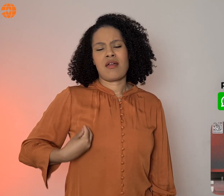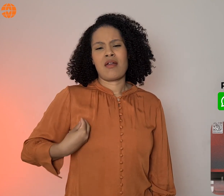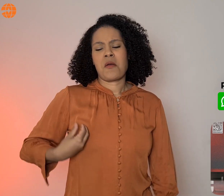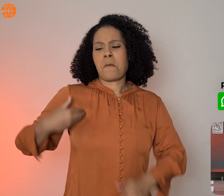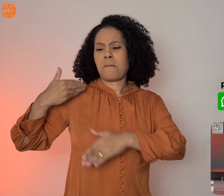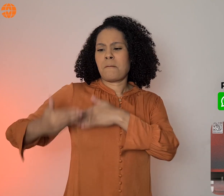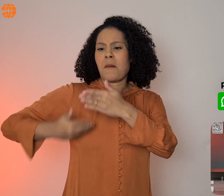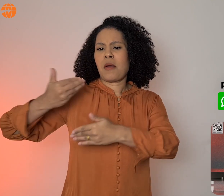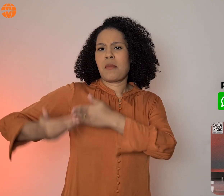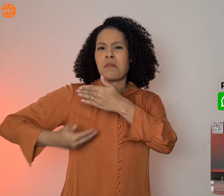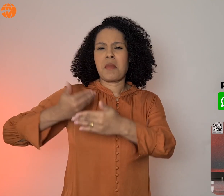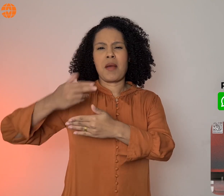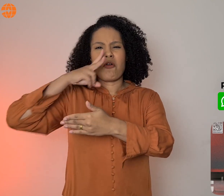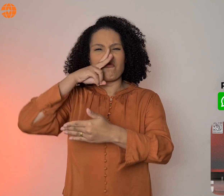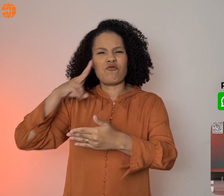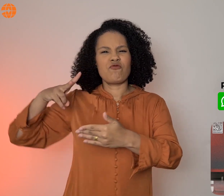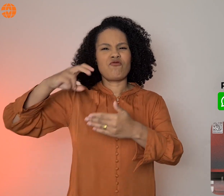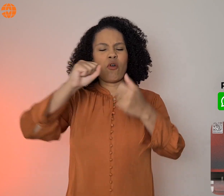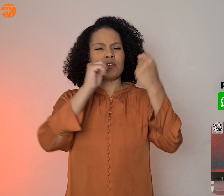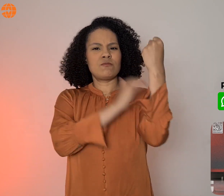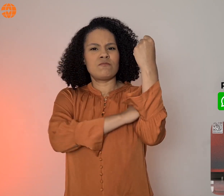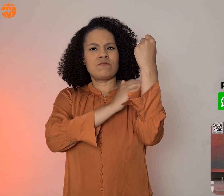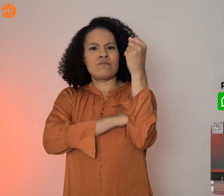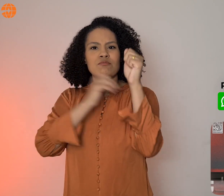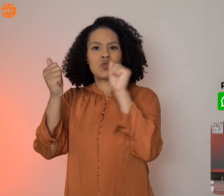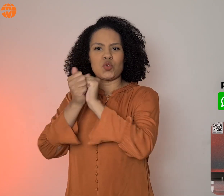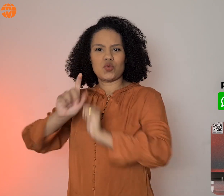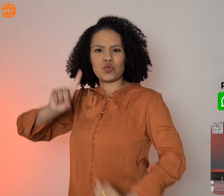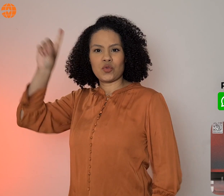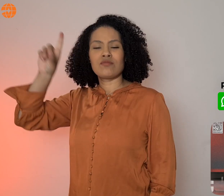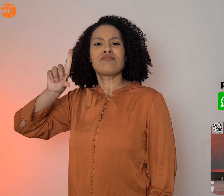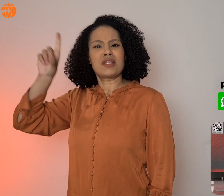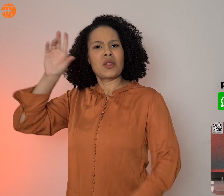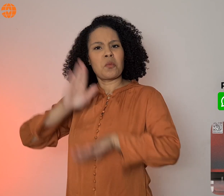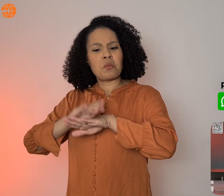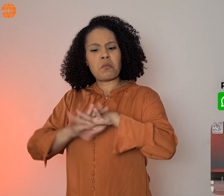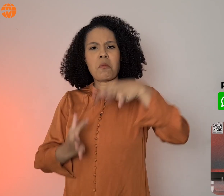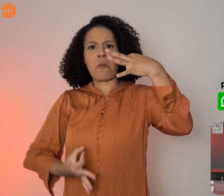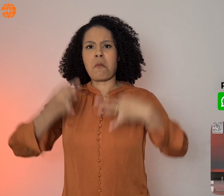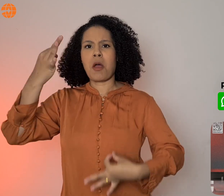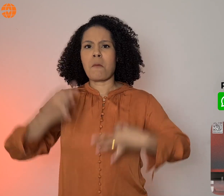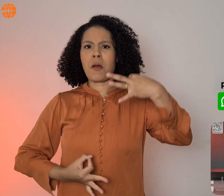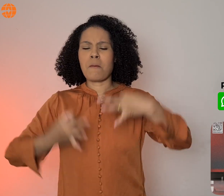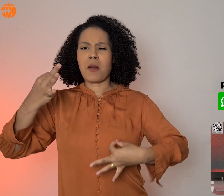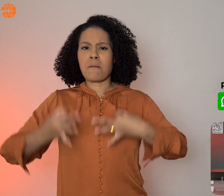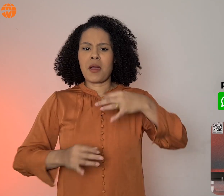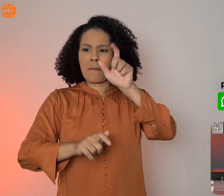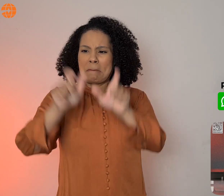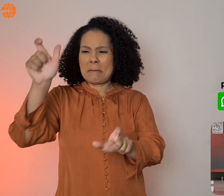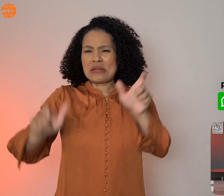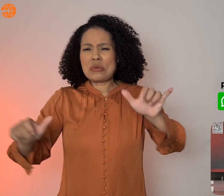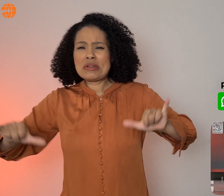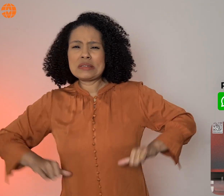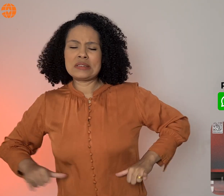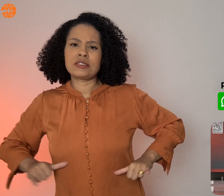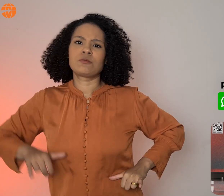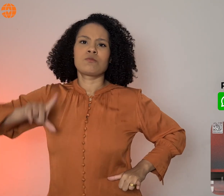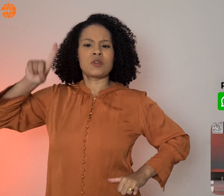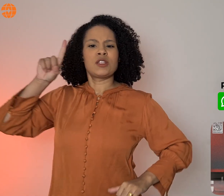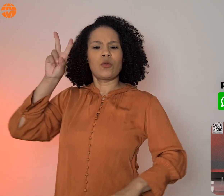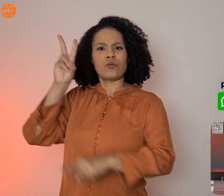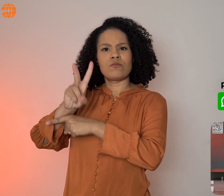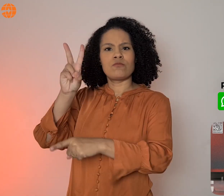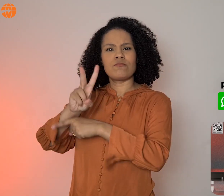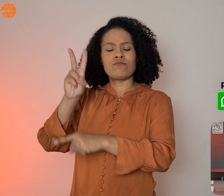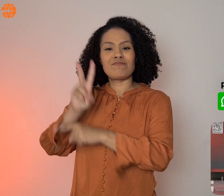que sua juventude se renova como águia. O Senhor faz justiça e defende a causa dos oprimidos. Ele manifestou